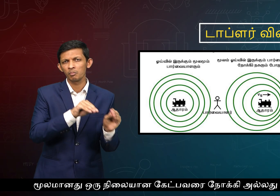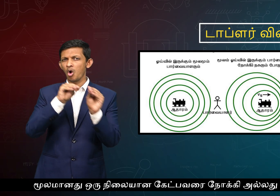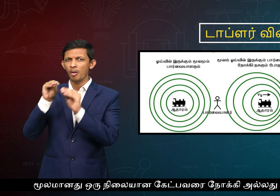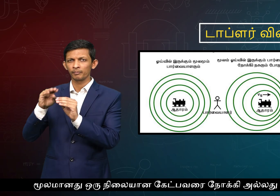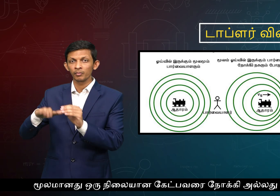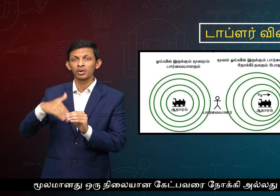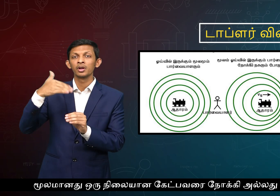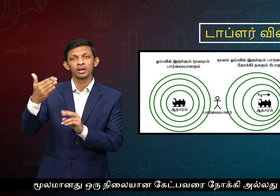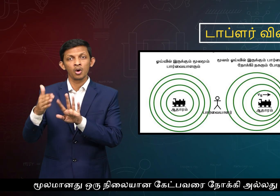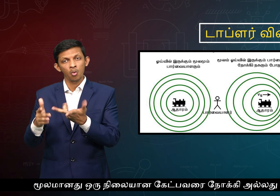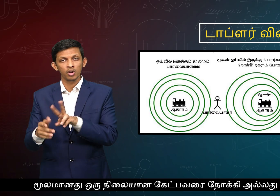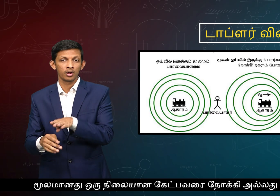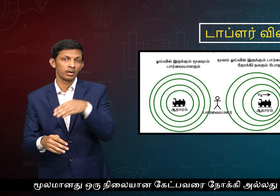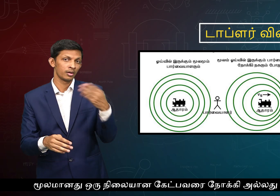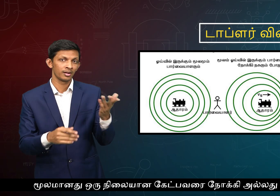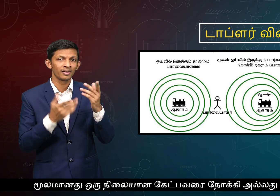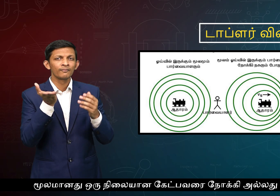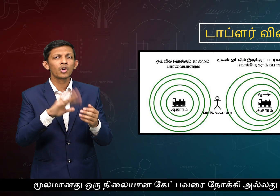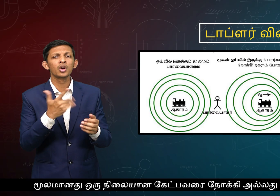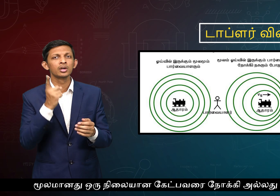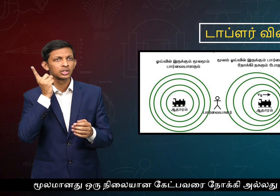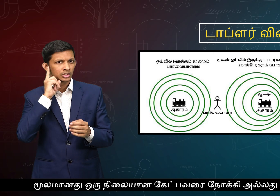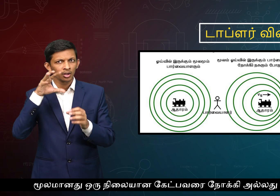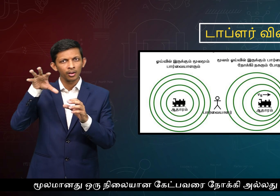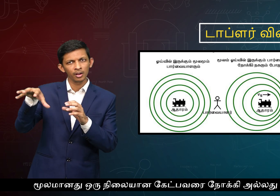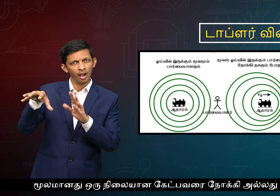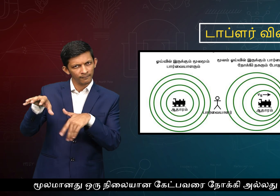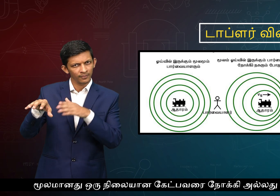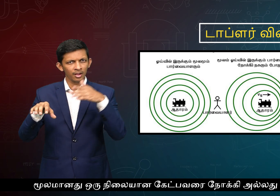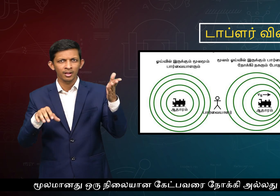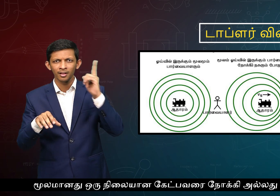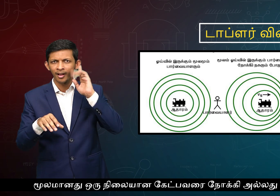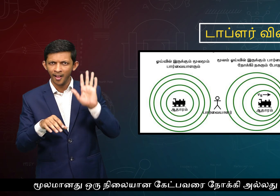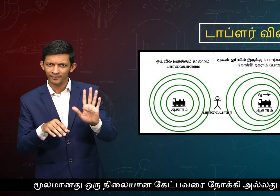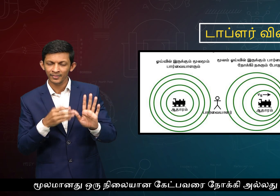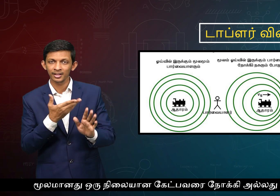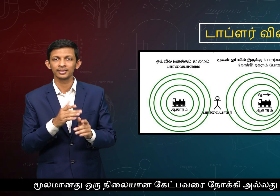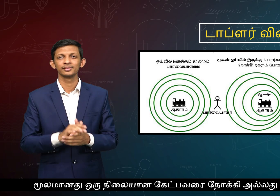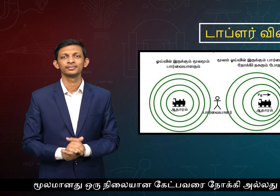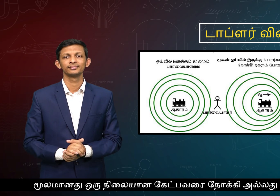மூலமானது ஒரு நிலையான கேட்பவரை நோக்கி அல்லது விலகி செல்கிறது.